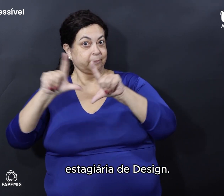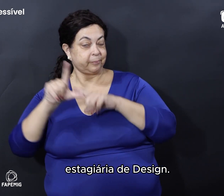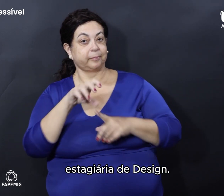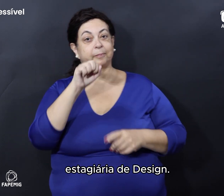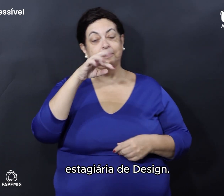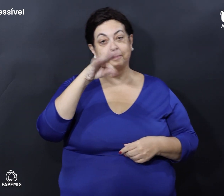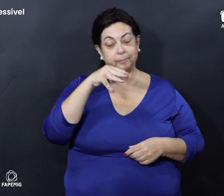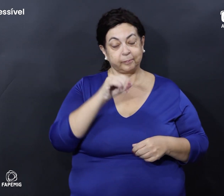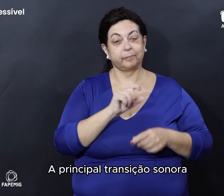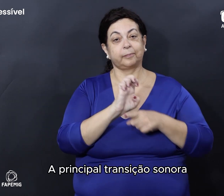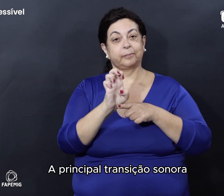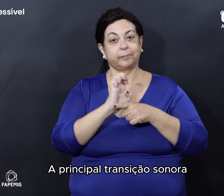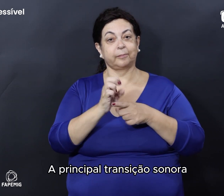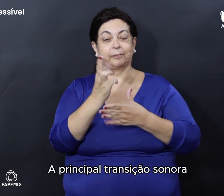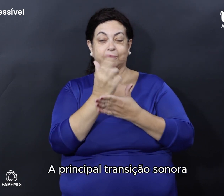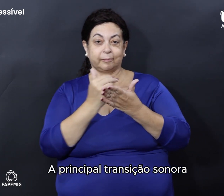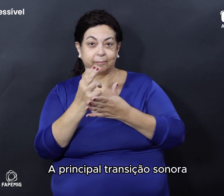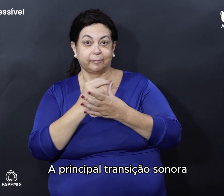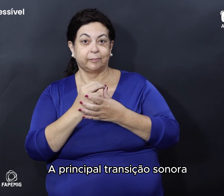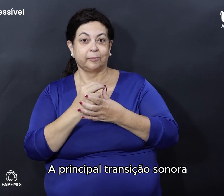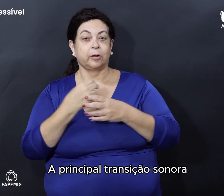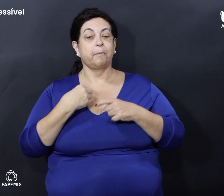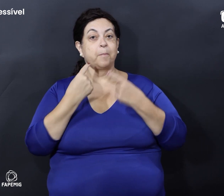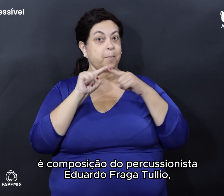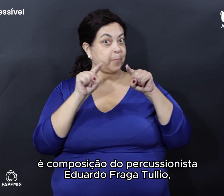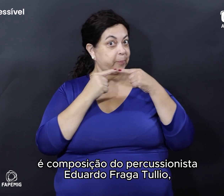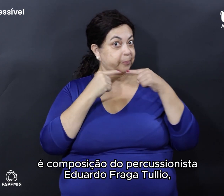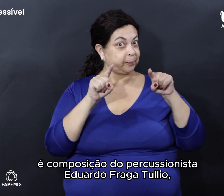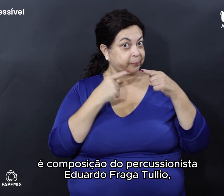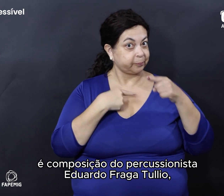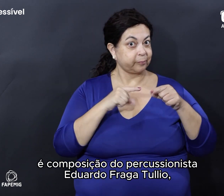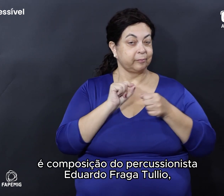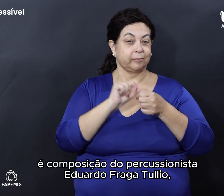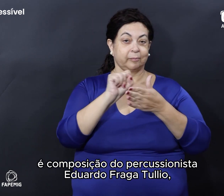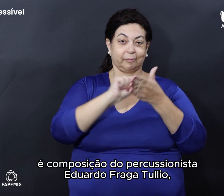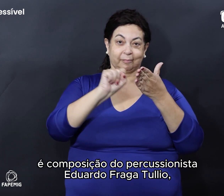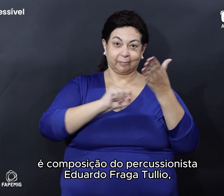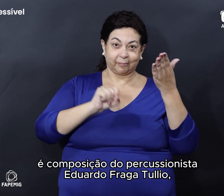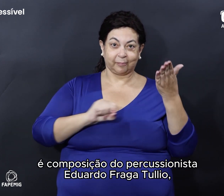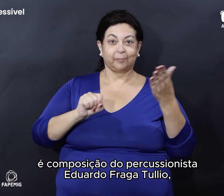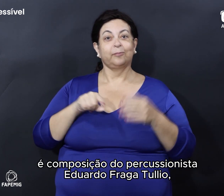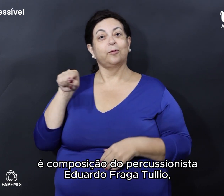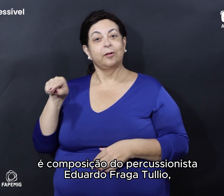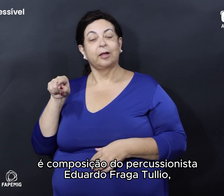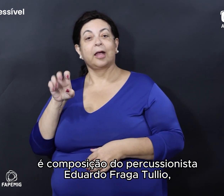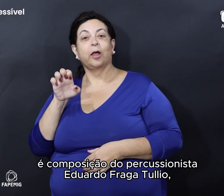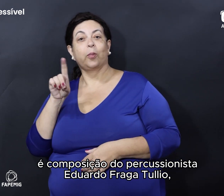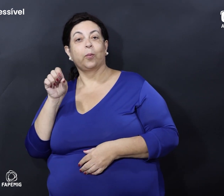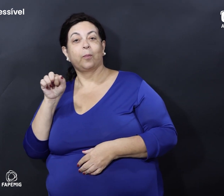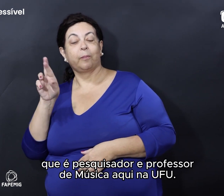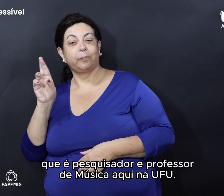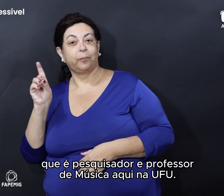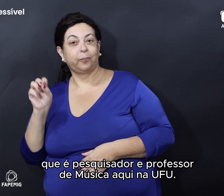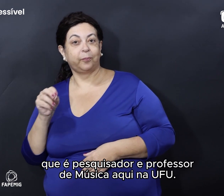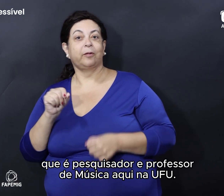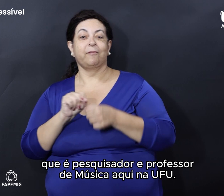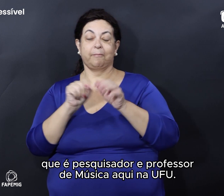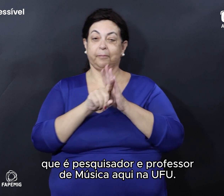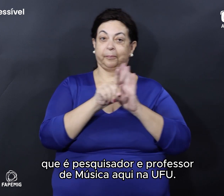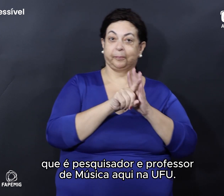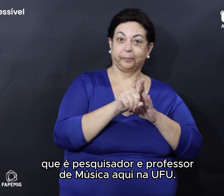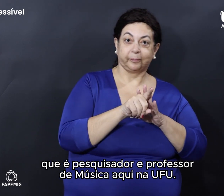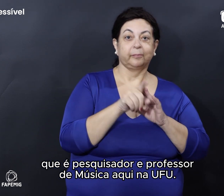estagiária de design. A principal transição sonora é composição do percussionista Eduardo Fraga Túlio, que é